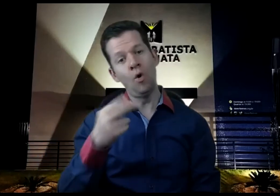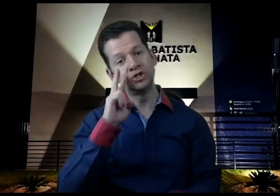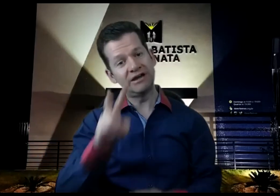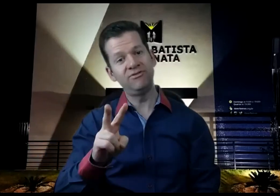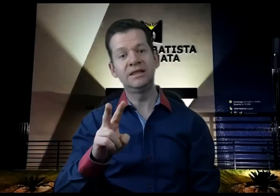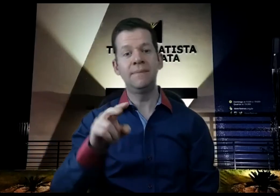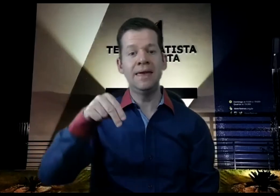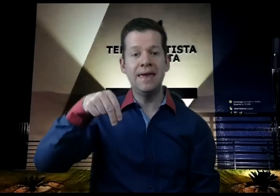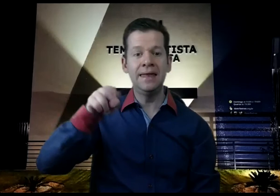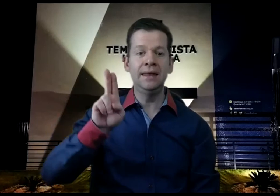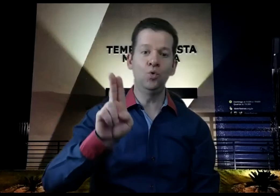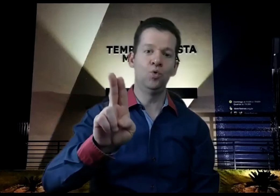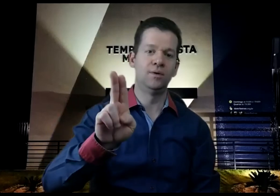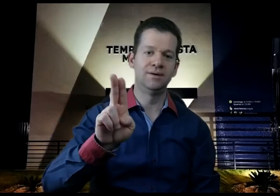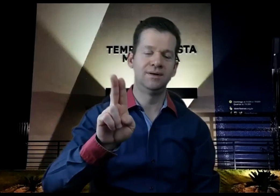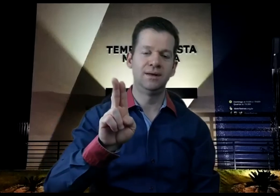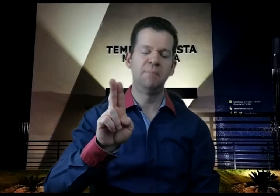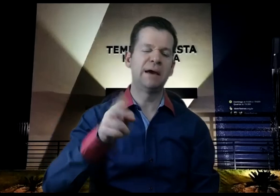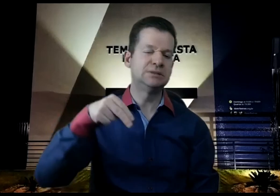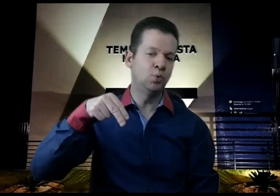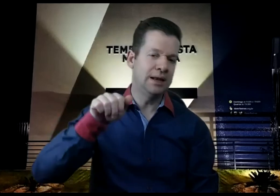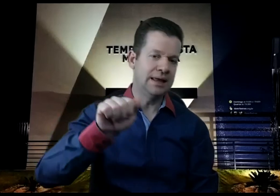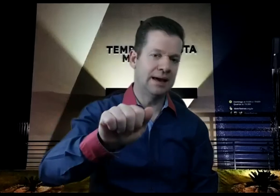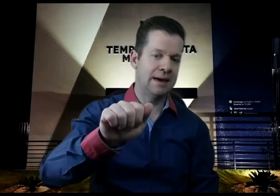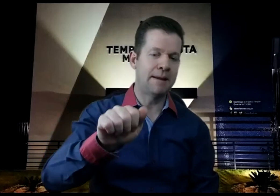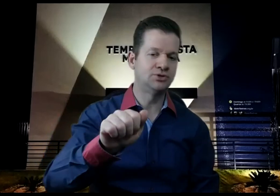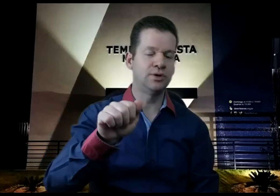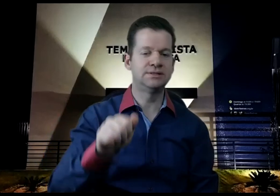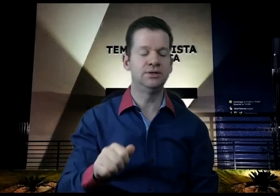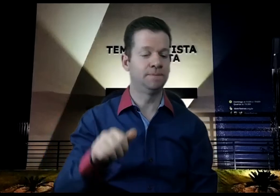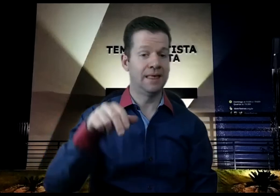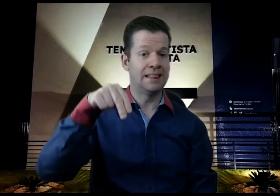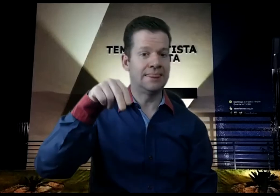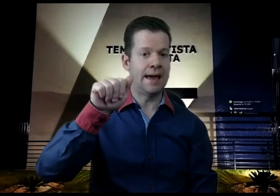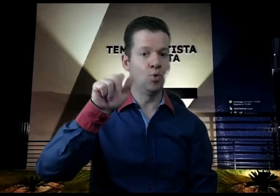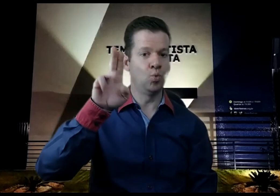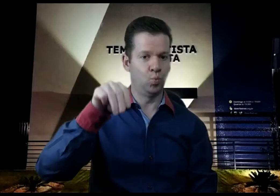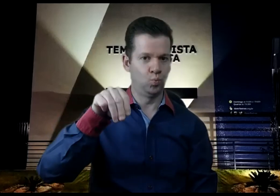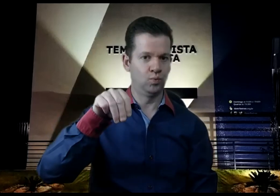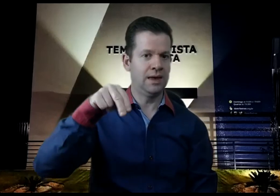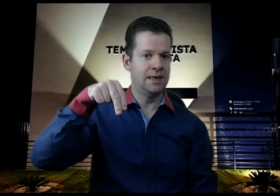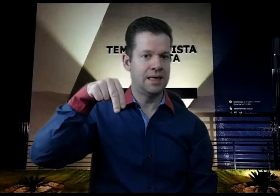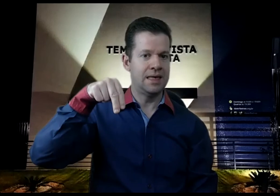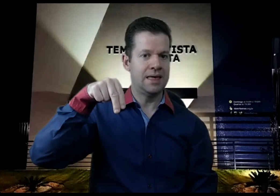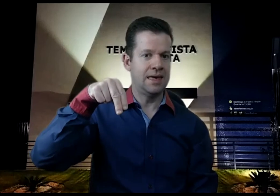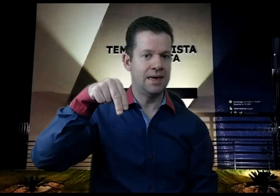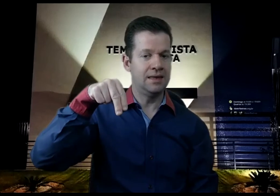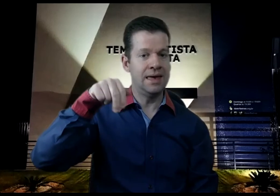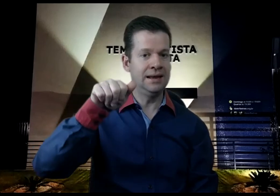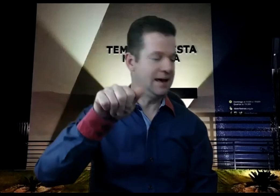eu já vi também N-U. Mas o N-A é mais conhecido. Naum. Ok?